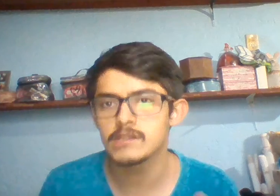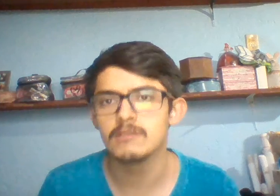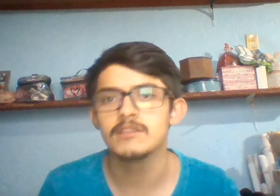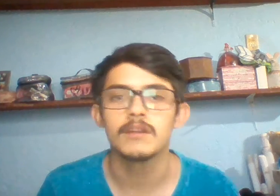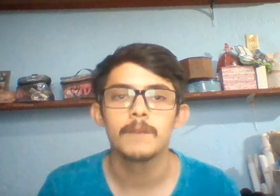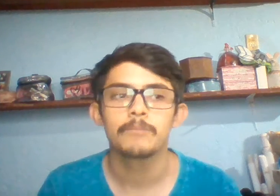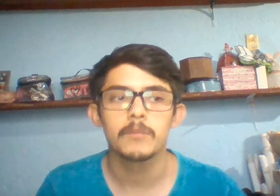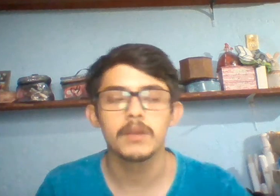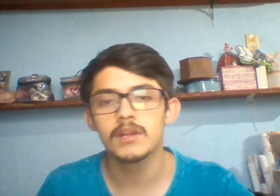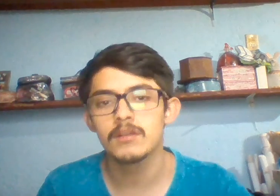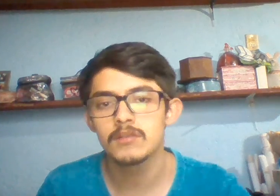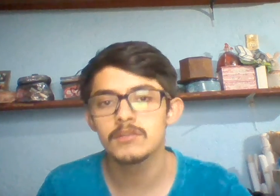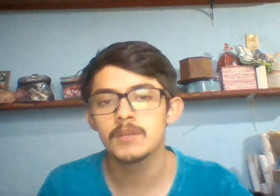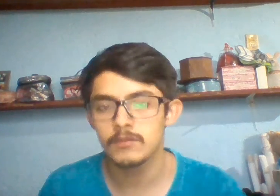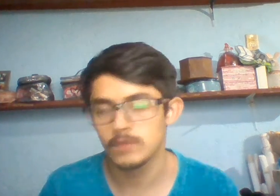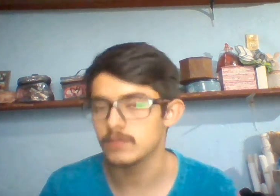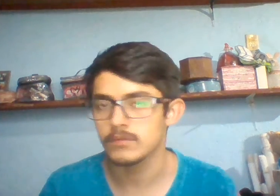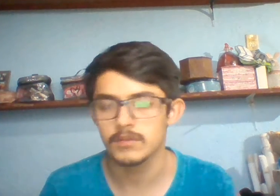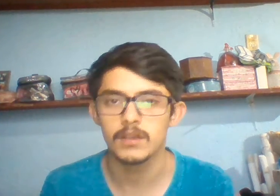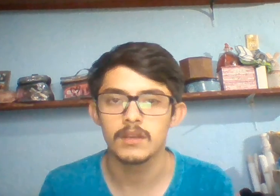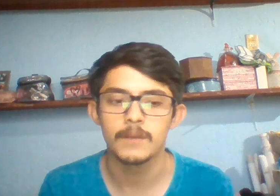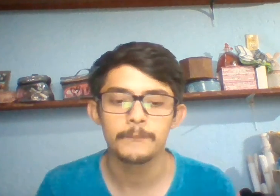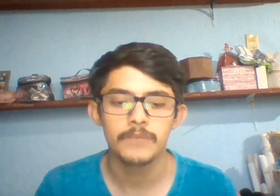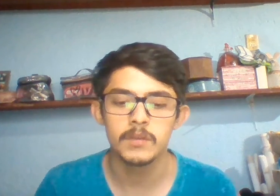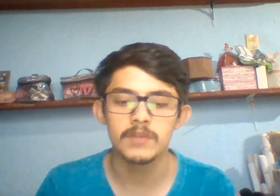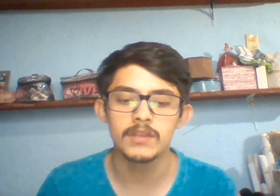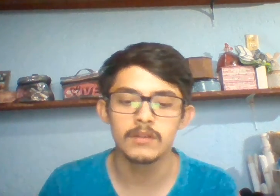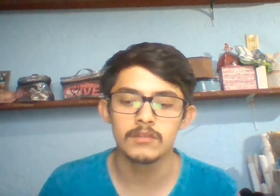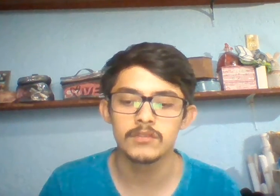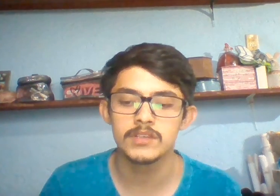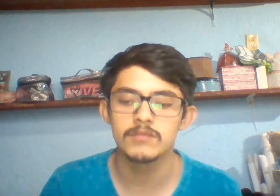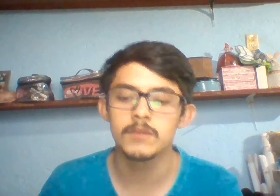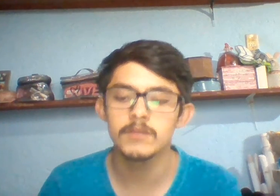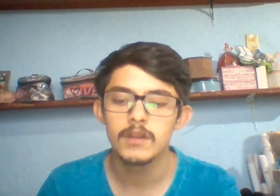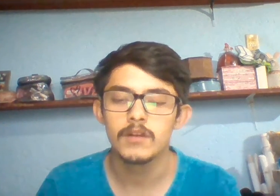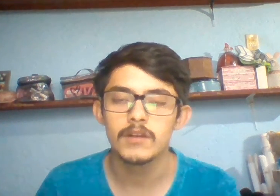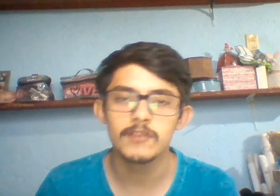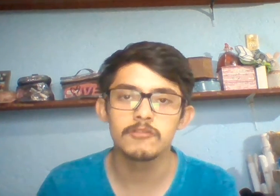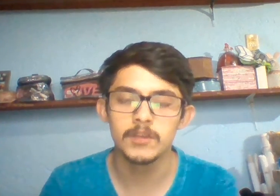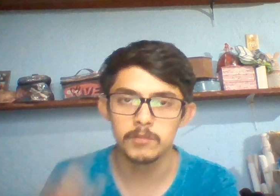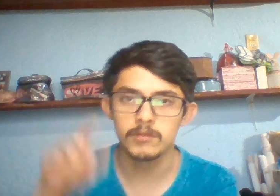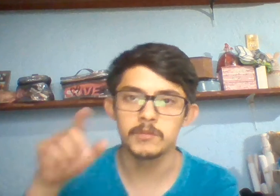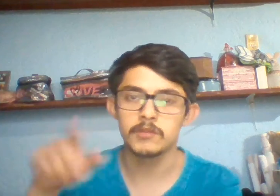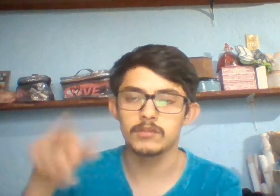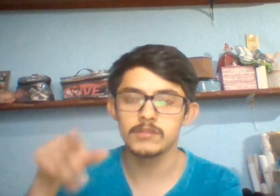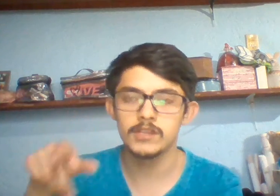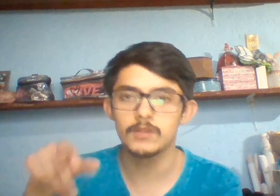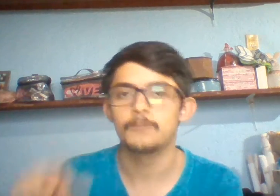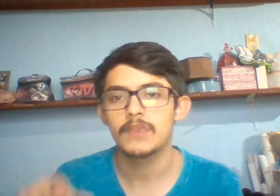existe. Pero ahora lo que usamos, bueno, si ves los coches nuevos, ahora se usa un tipo como controlcito,